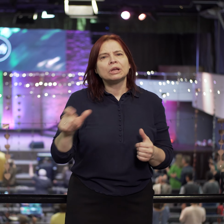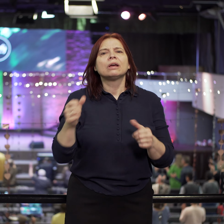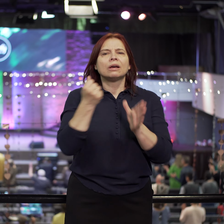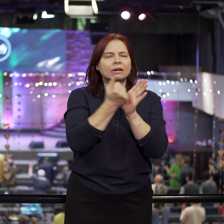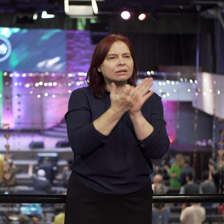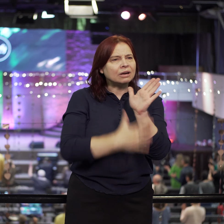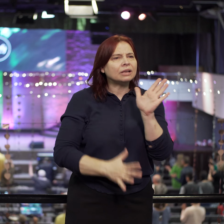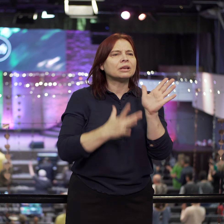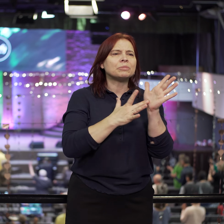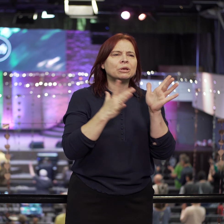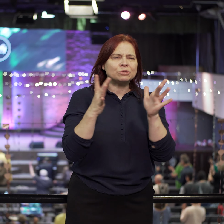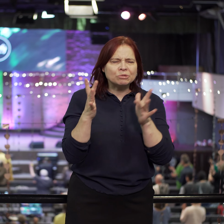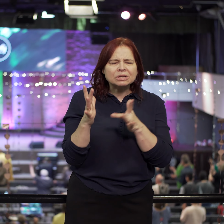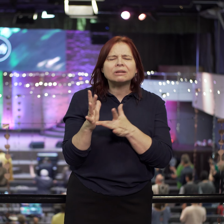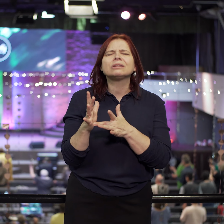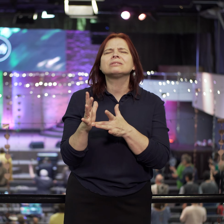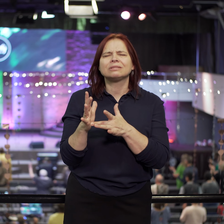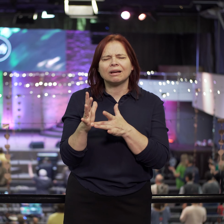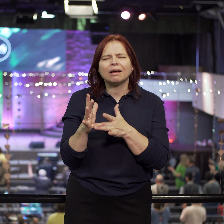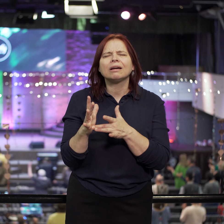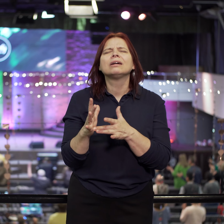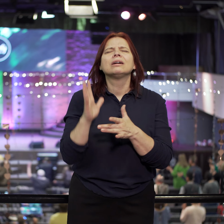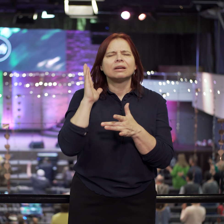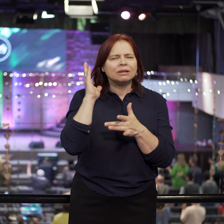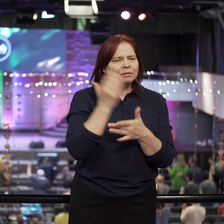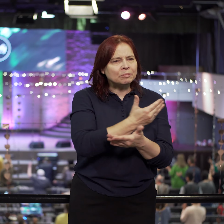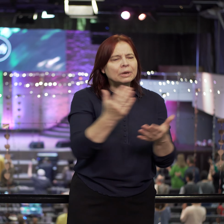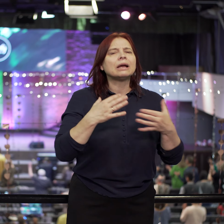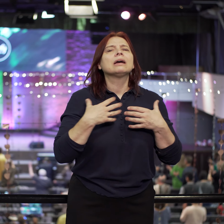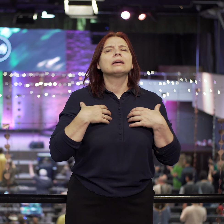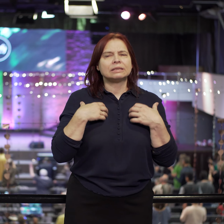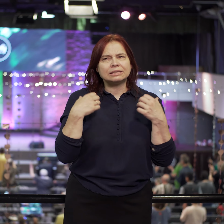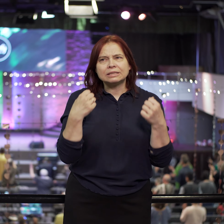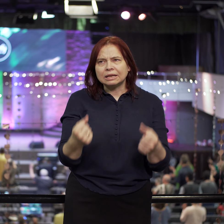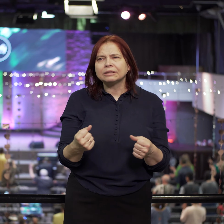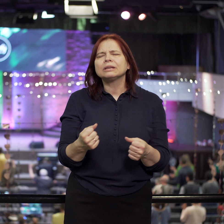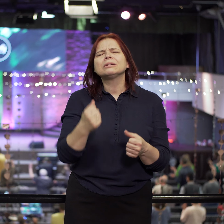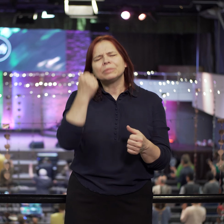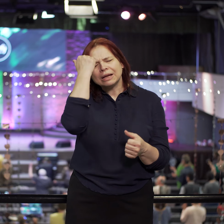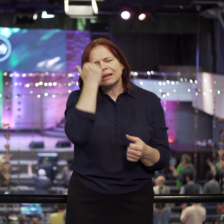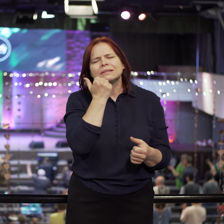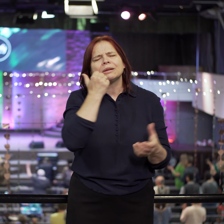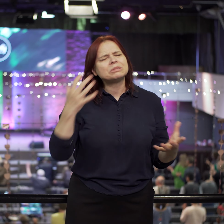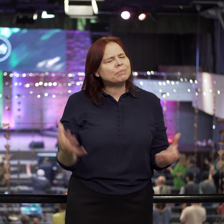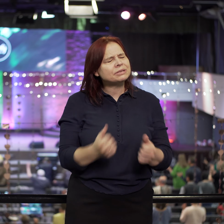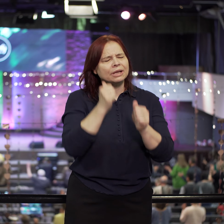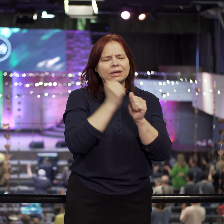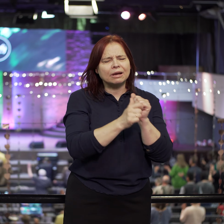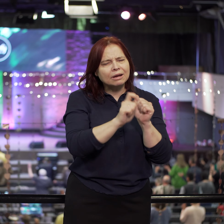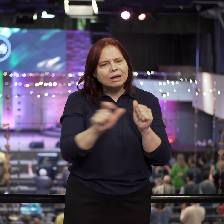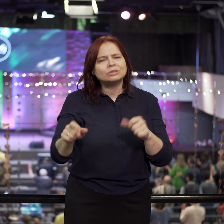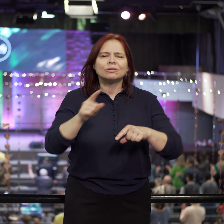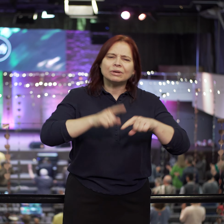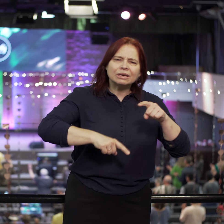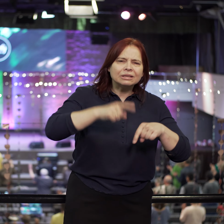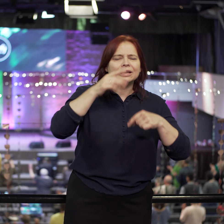уже исцелены. Бог наш, мы благодарим Тебя за спасение каждого, за спасение родных и близких. Спасибо Тебе,